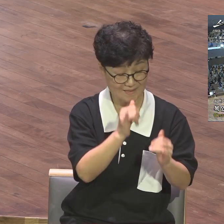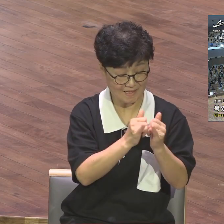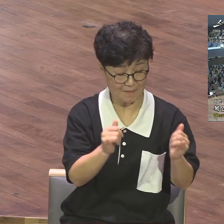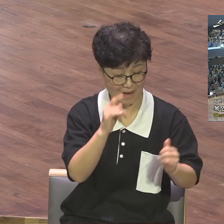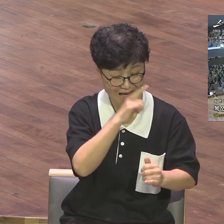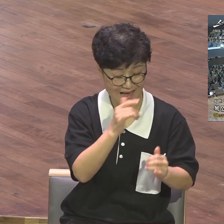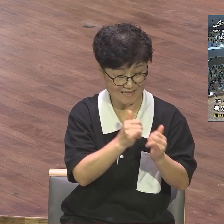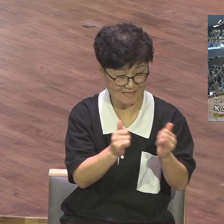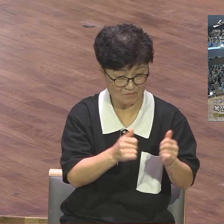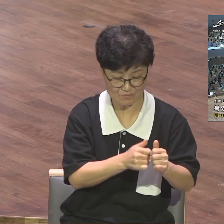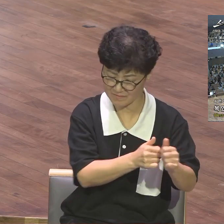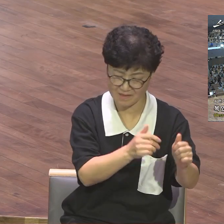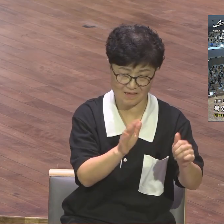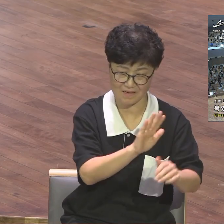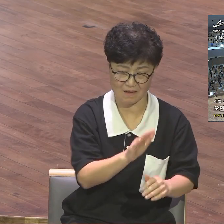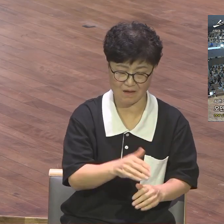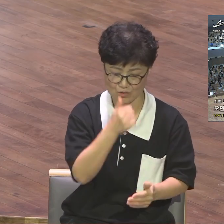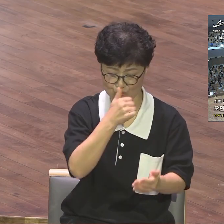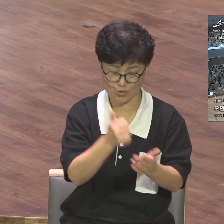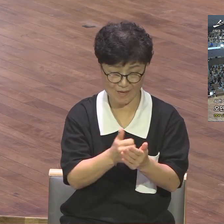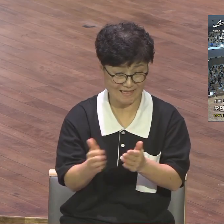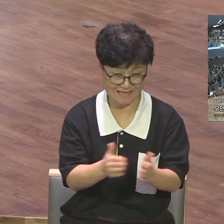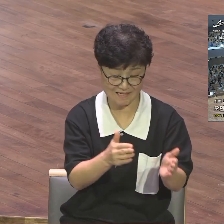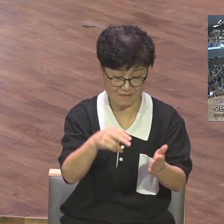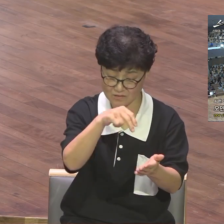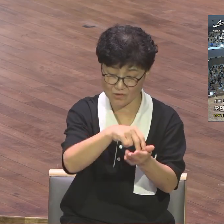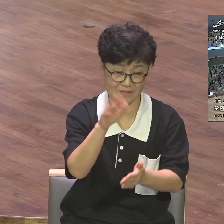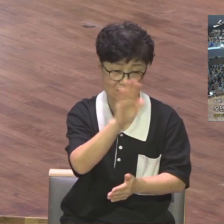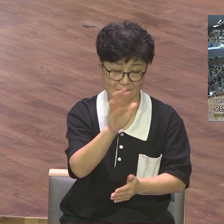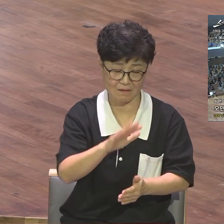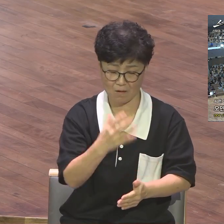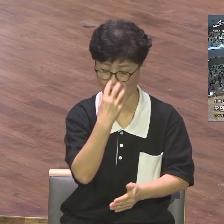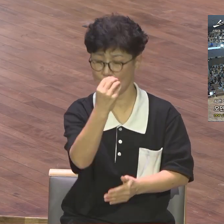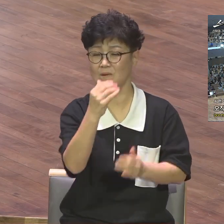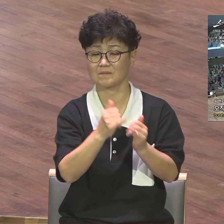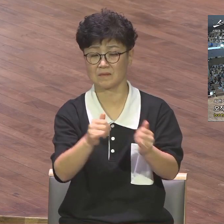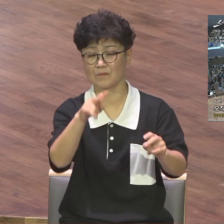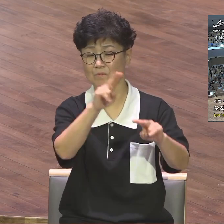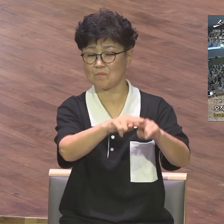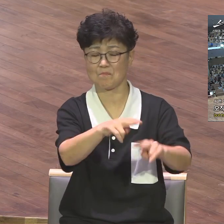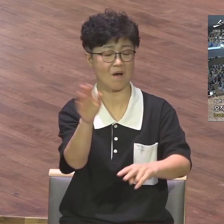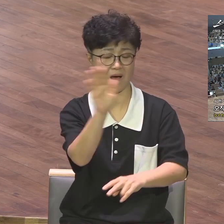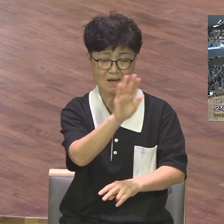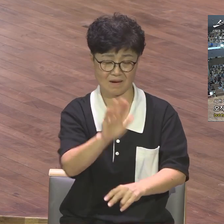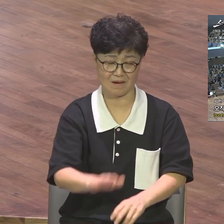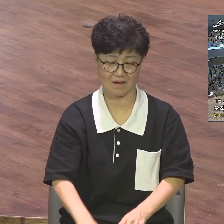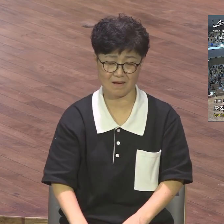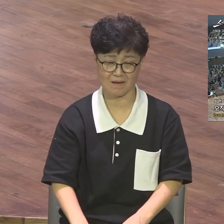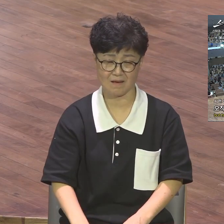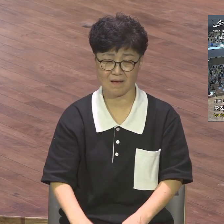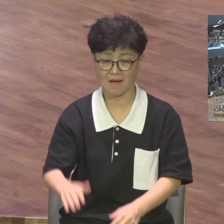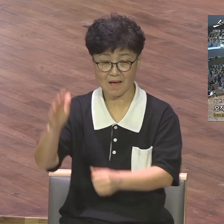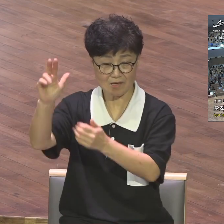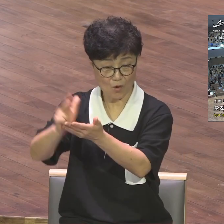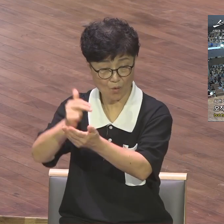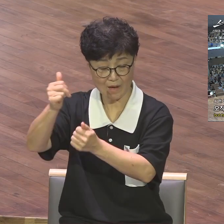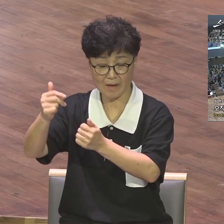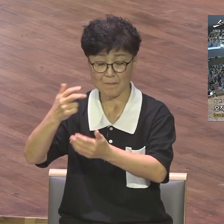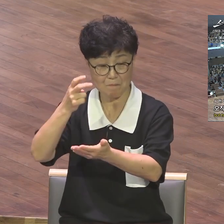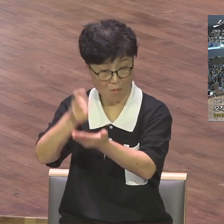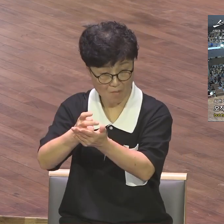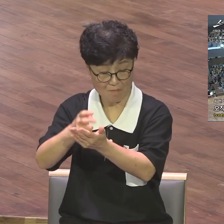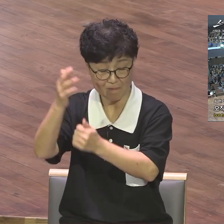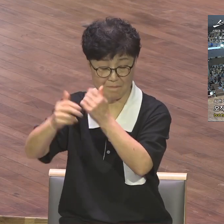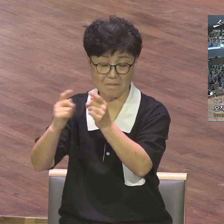아니하며 죄인들의 길에 서지 아니하며 오만한 자들의 자리에 앉지 아니하고 오직 여호와의 율법을 즐거워하여 그의 율법을